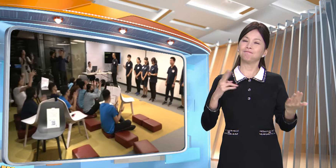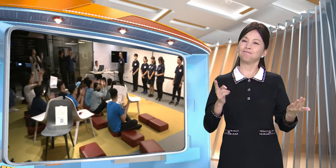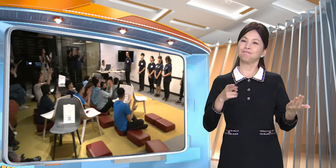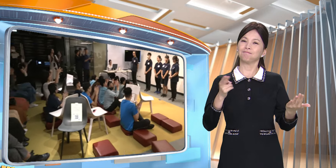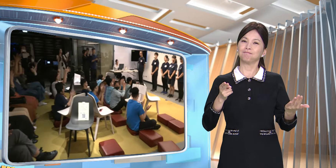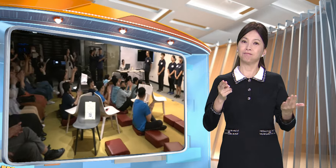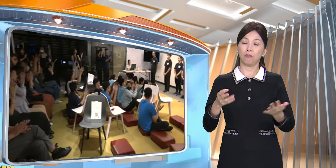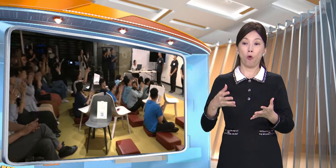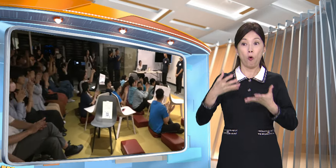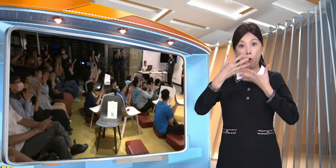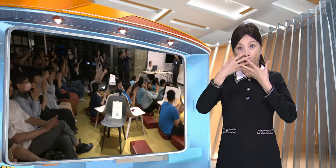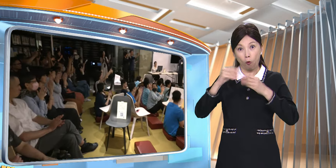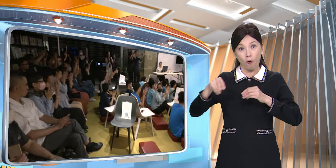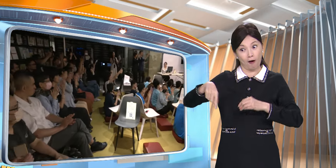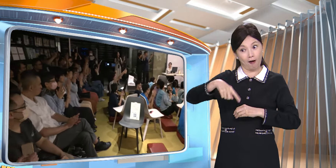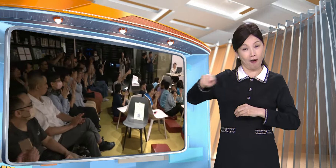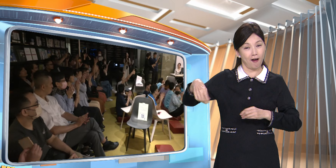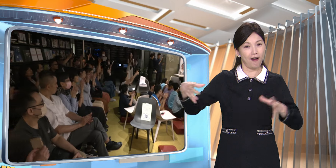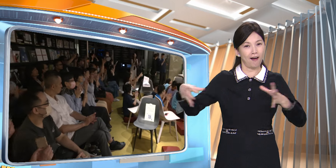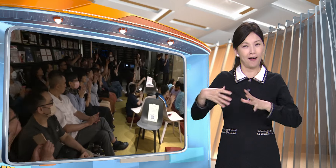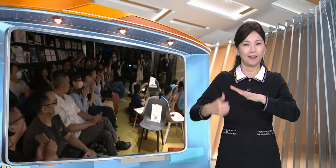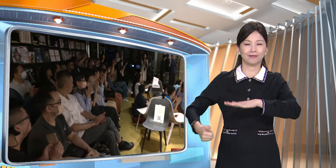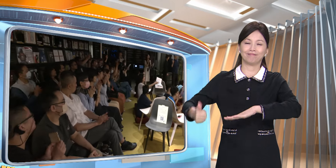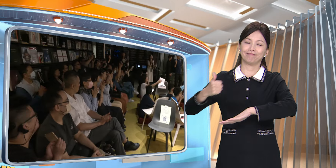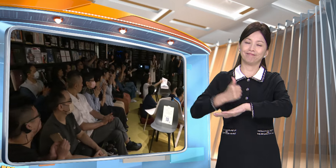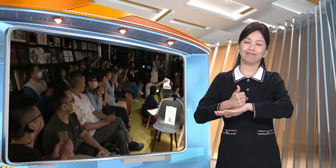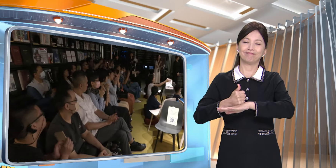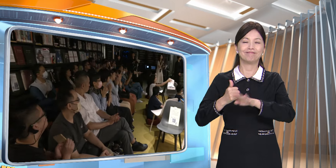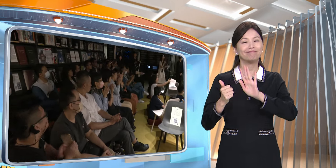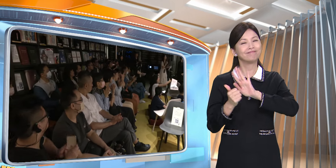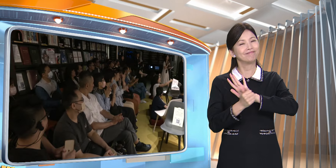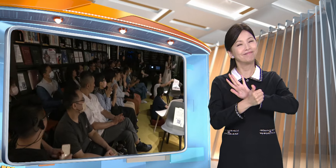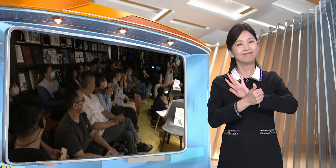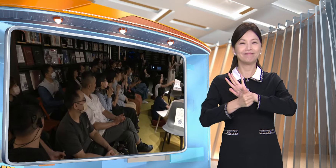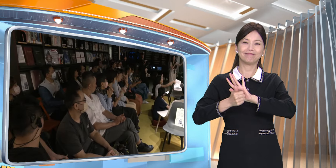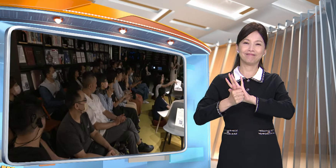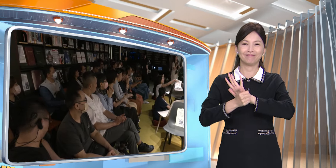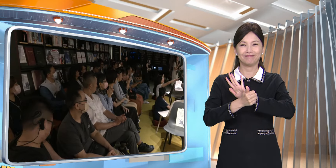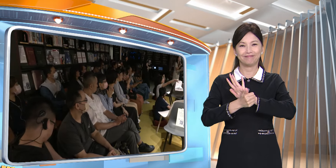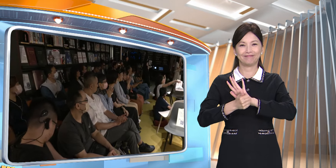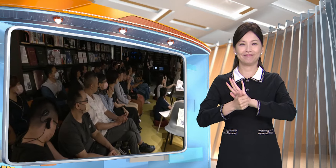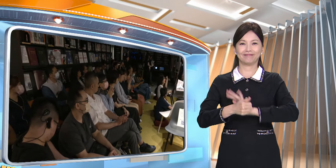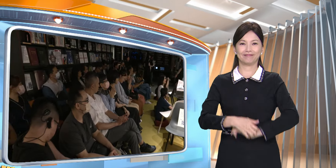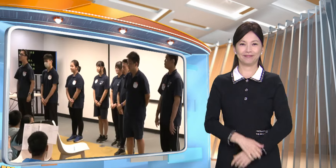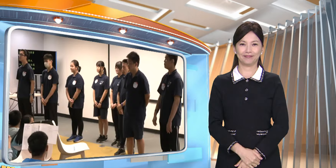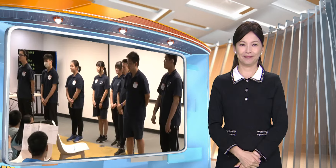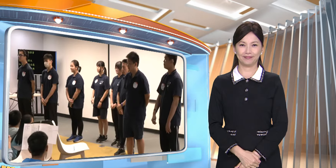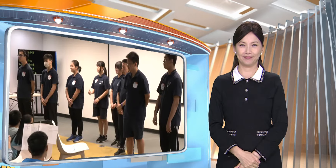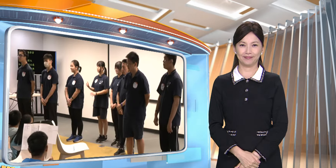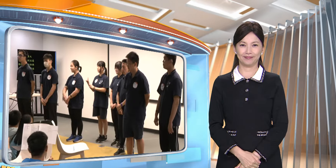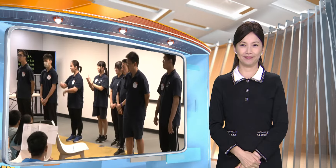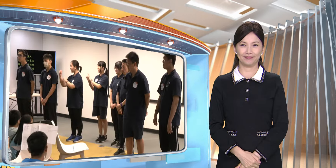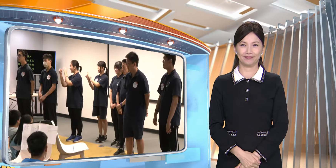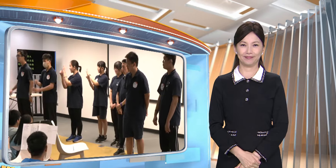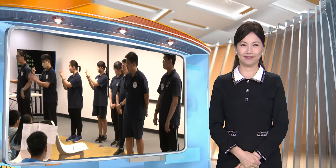诗，和同学们一起于成果发表会呈现。